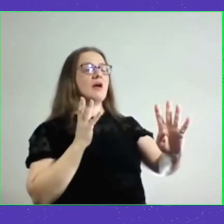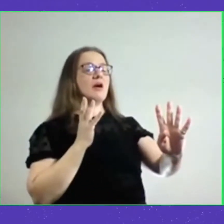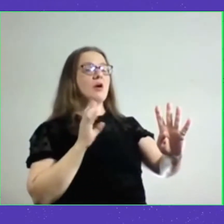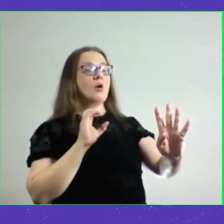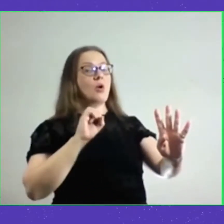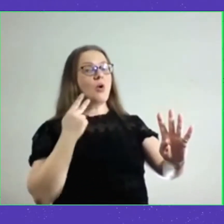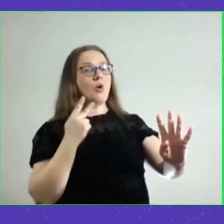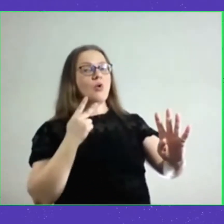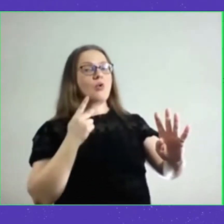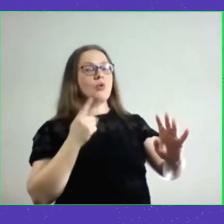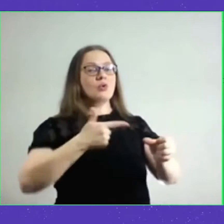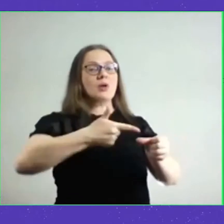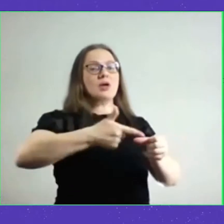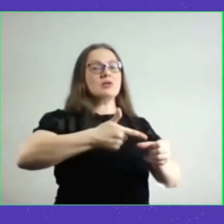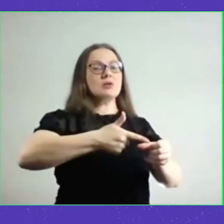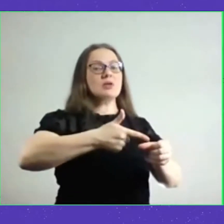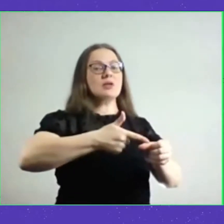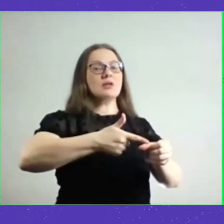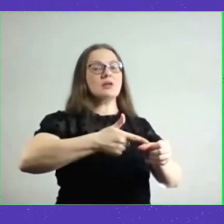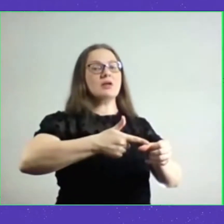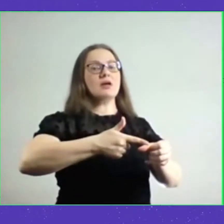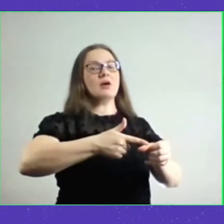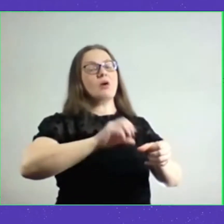que você vai no centro de conveniência.